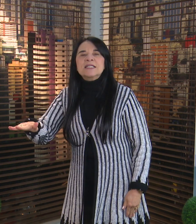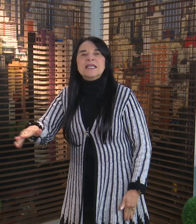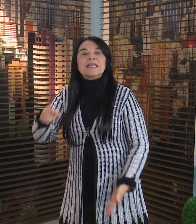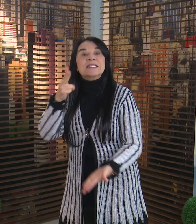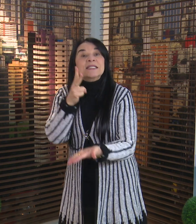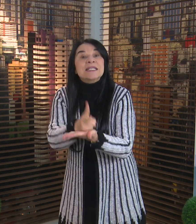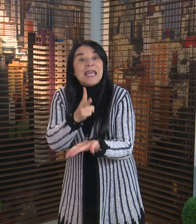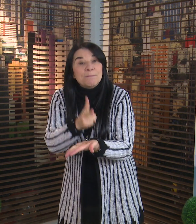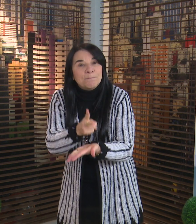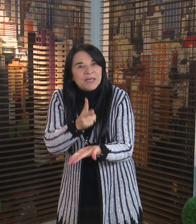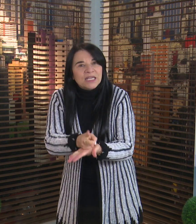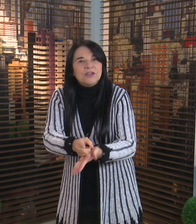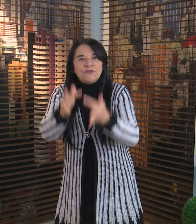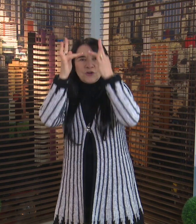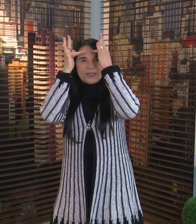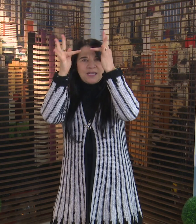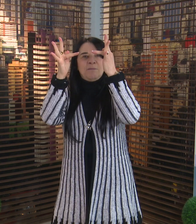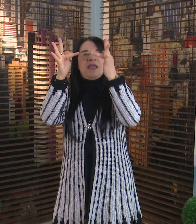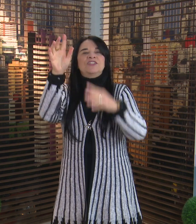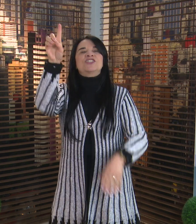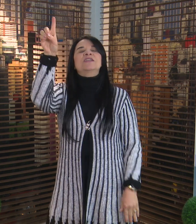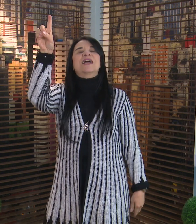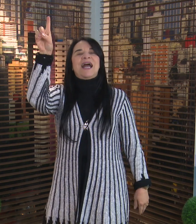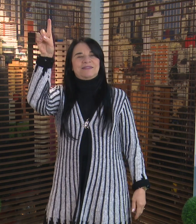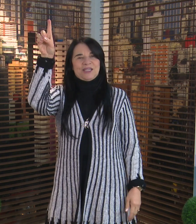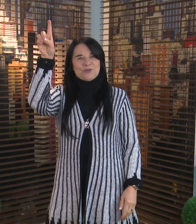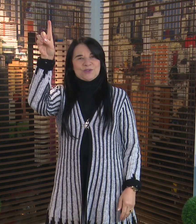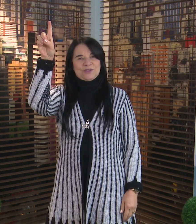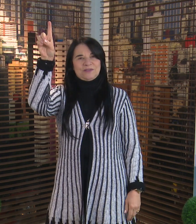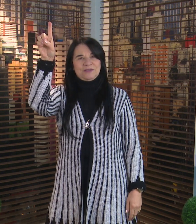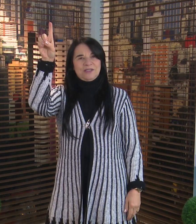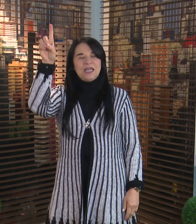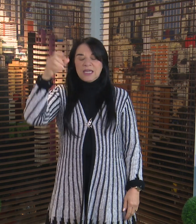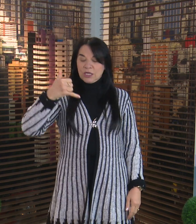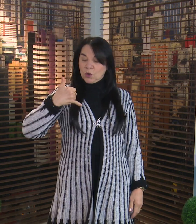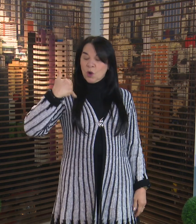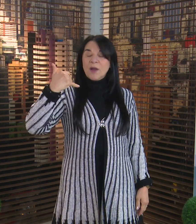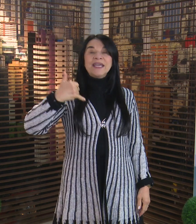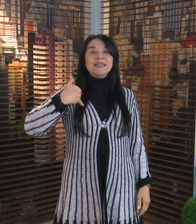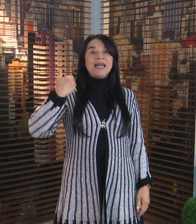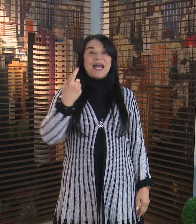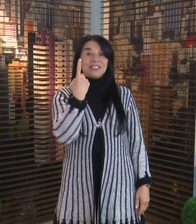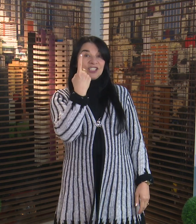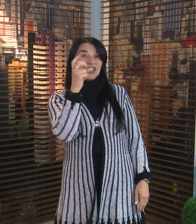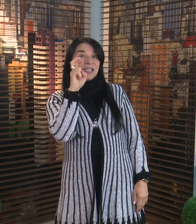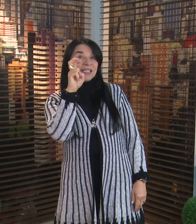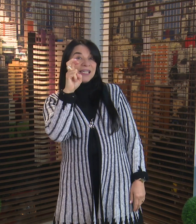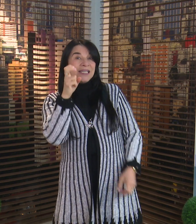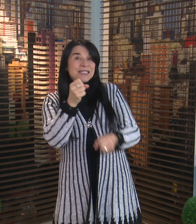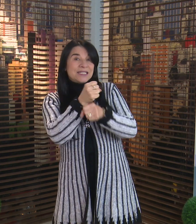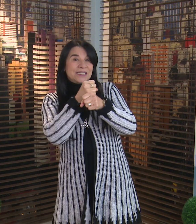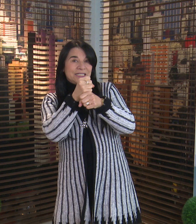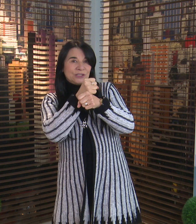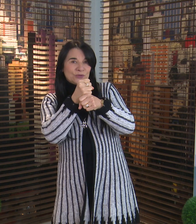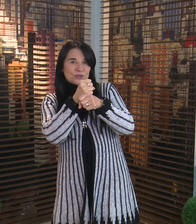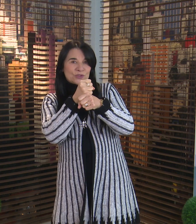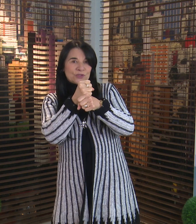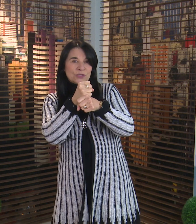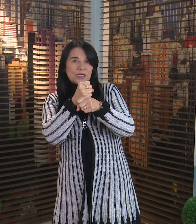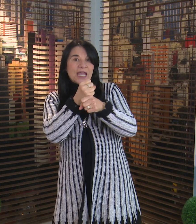criança, sempre foi temente a Deus. E com a idade de 15 anos,